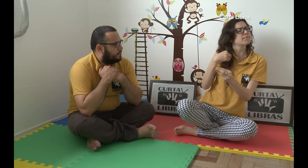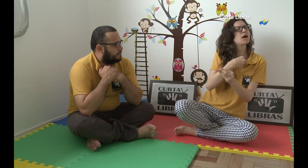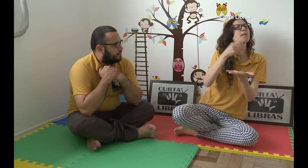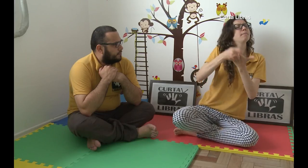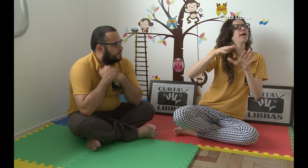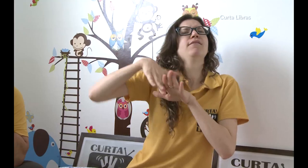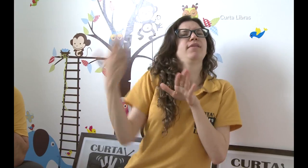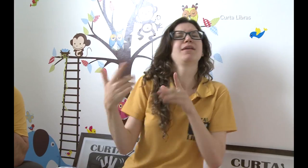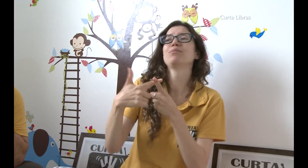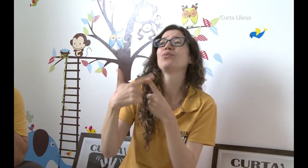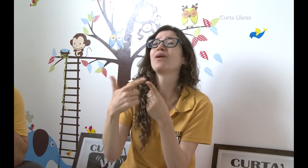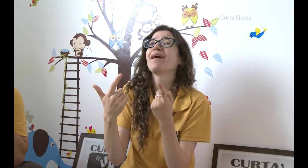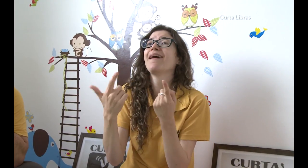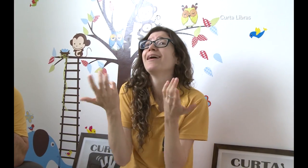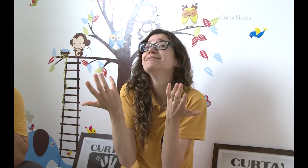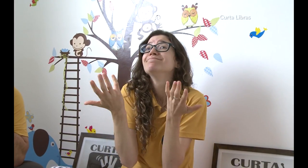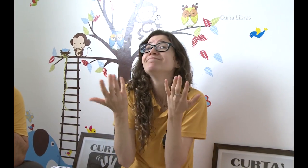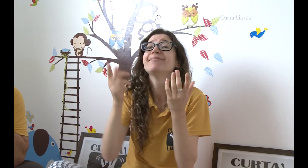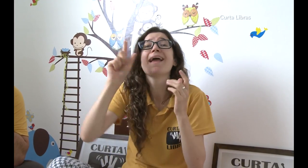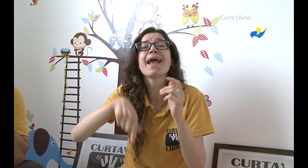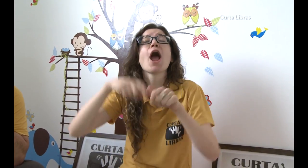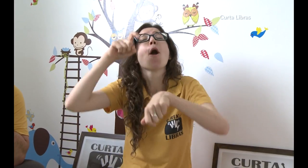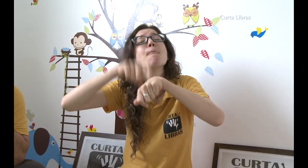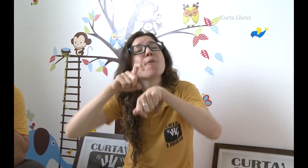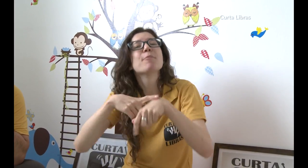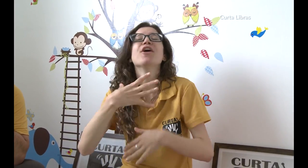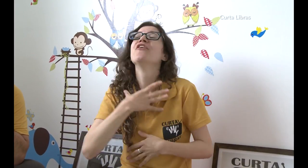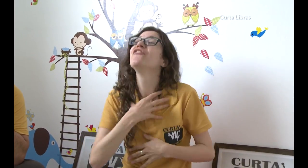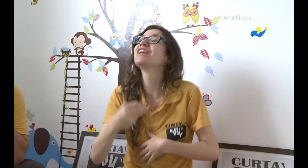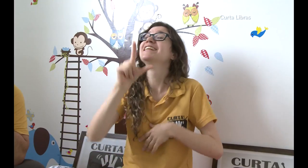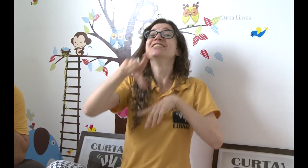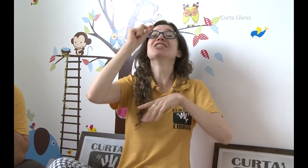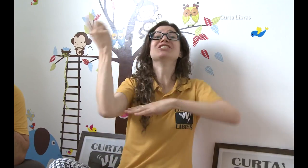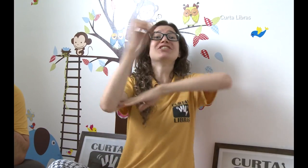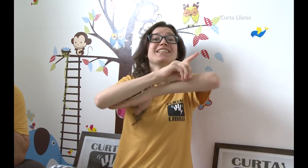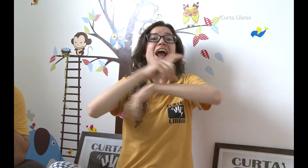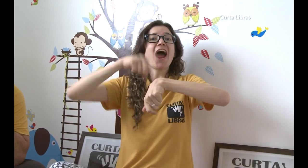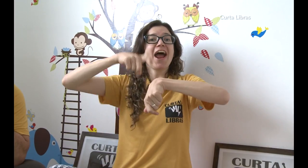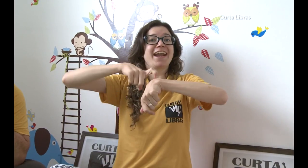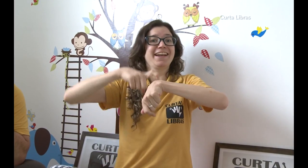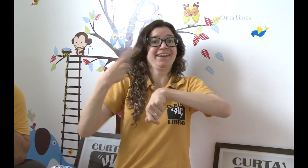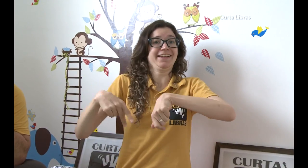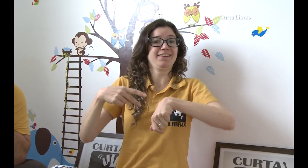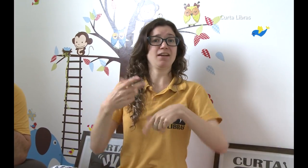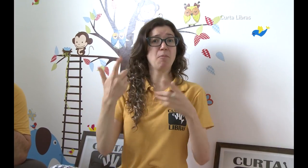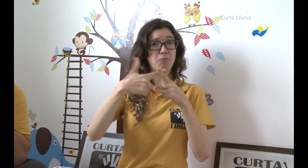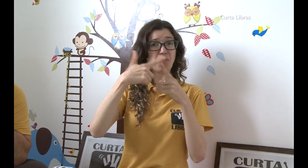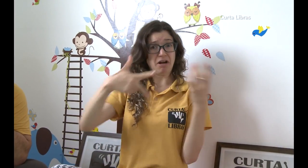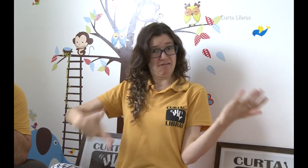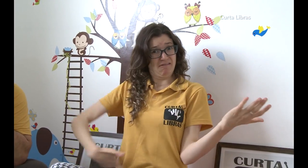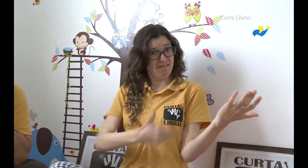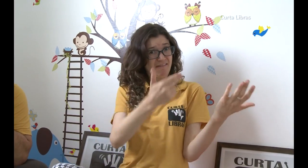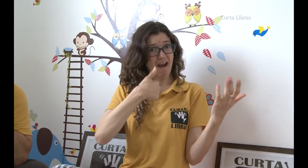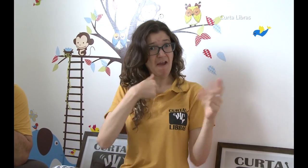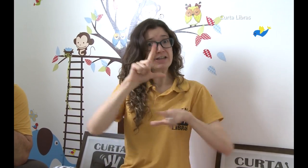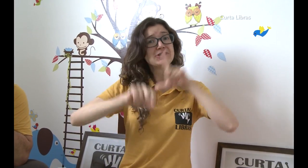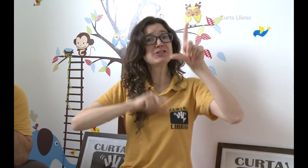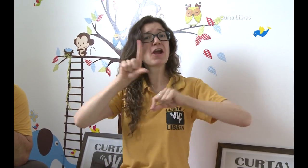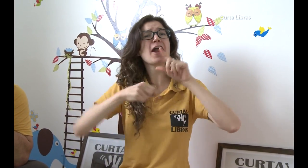horário Que ela escolhesse Porque na cesárea Eu é que escolheria O dia e o horário E às vezes O bebê ainda não está preparado Não está